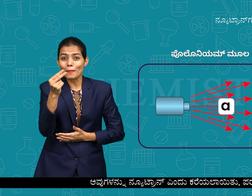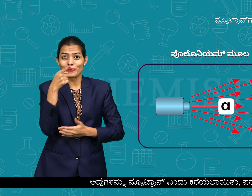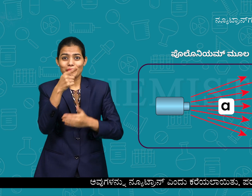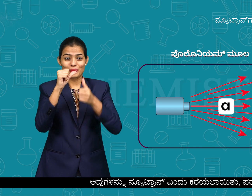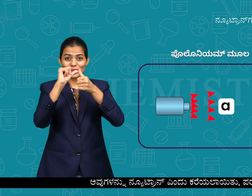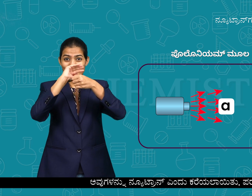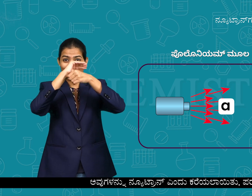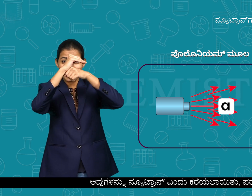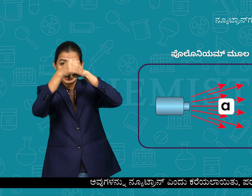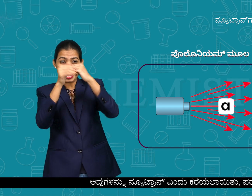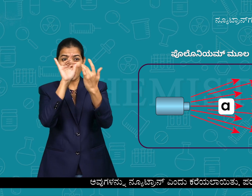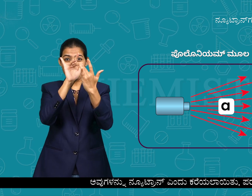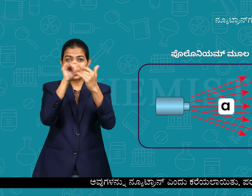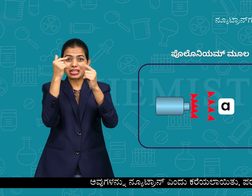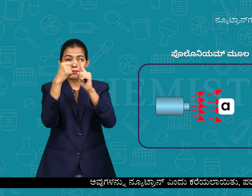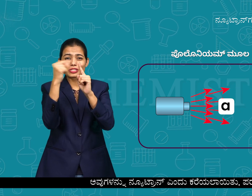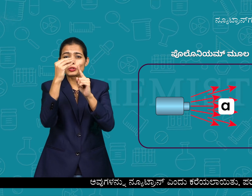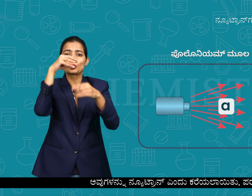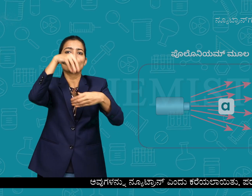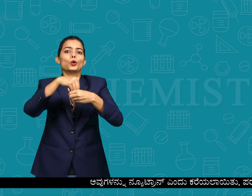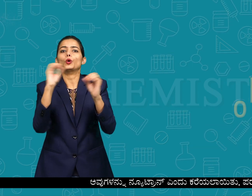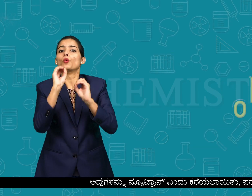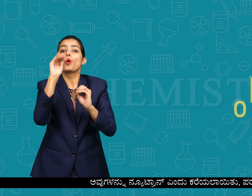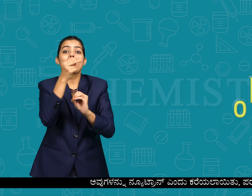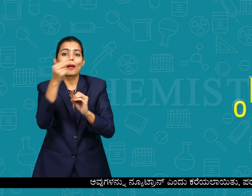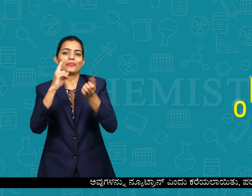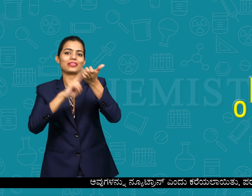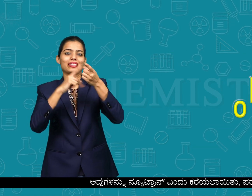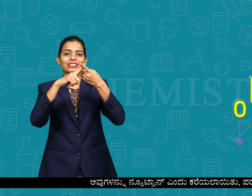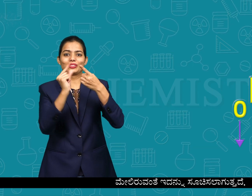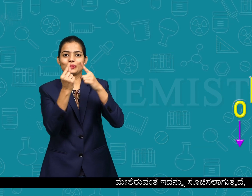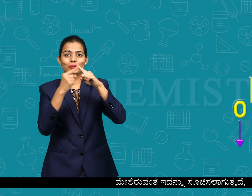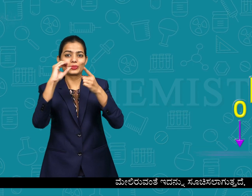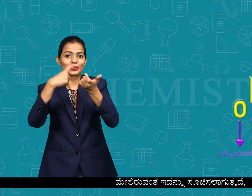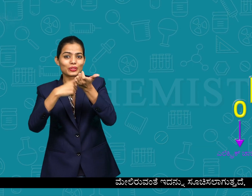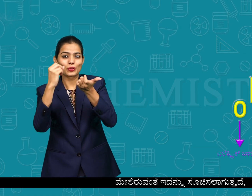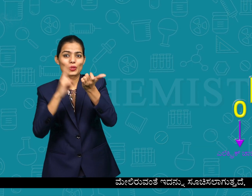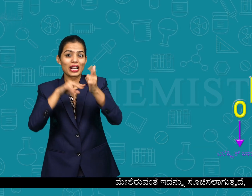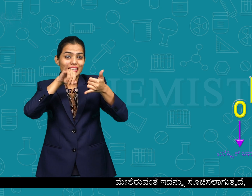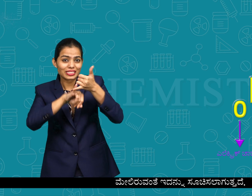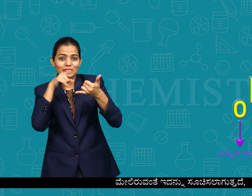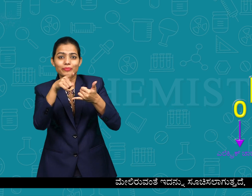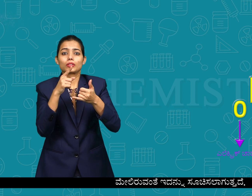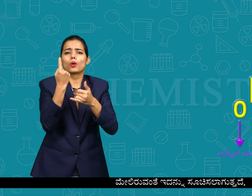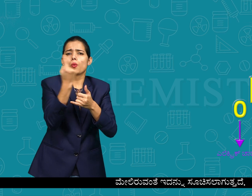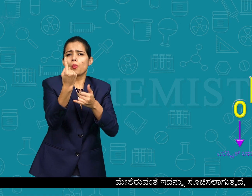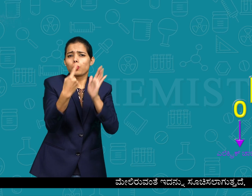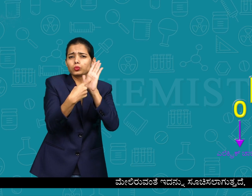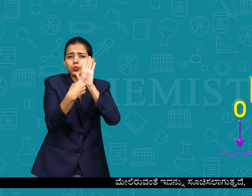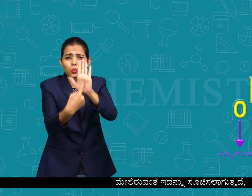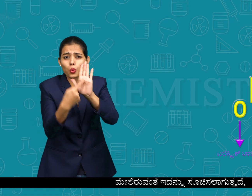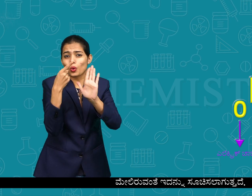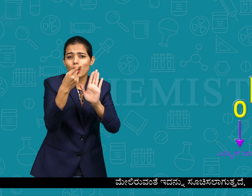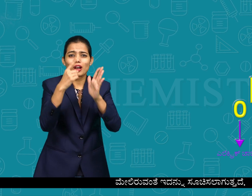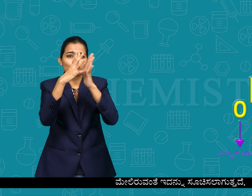ಅವುಗಳನ್ನು ನ್ಯೂಟ್ರಾನ್ ಎಂದು ಕರೆಯಲಾಯಿತು. ಪರದೆಯ ಮೇಲಿರುವಂತೆ ಇದನ್ನು ಸೂಚಿಸಲಾಗುತ್ತದೆ.